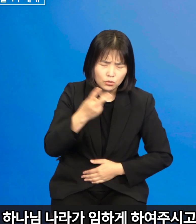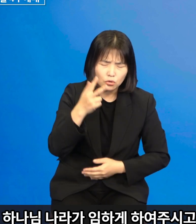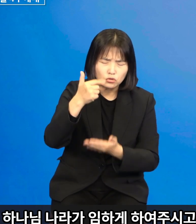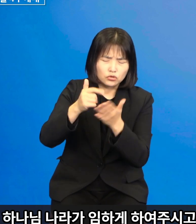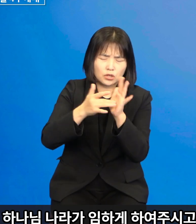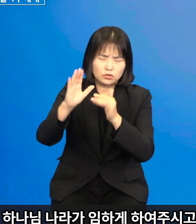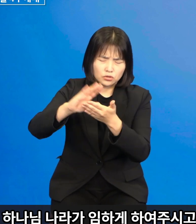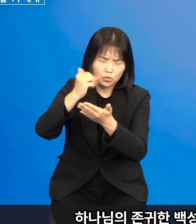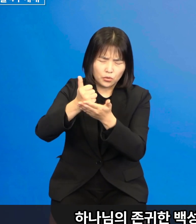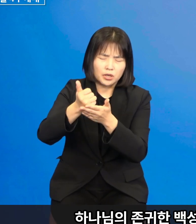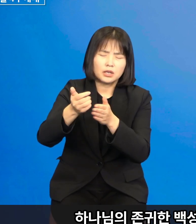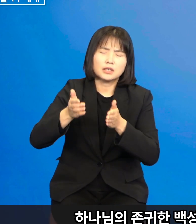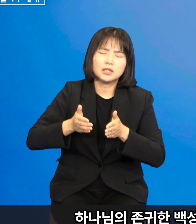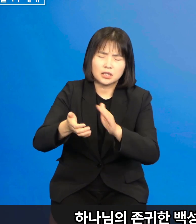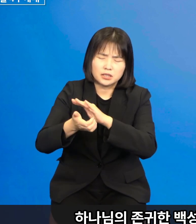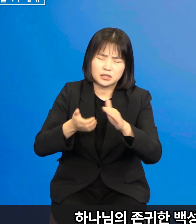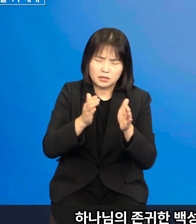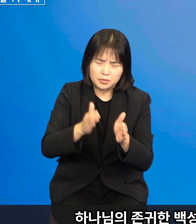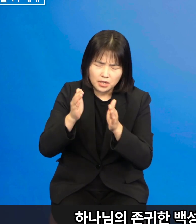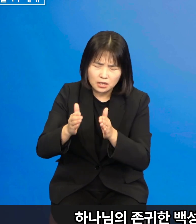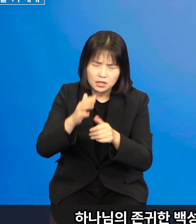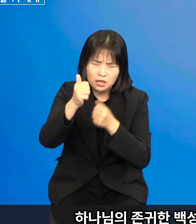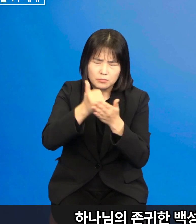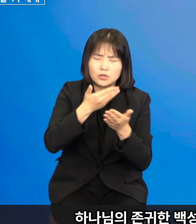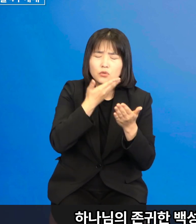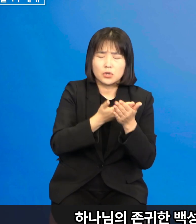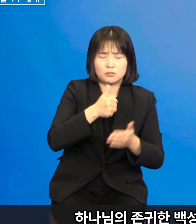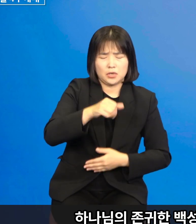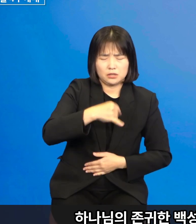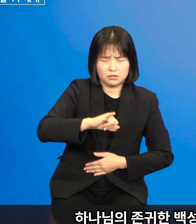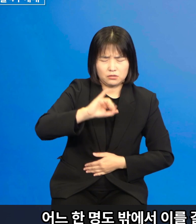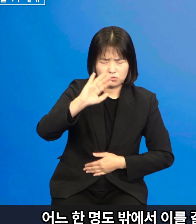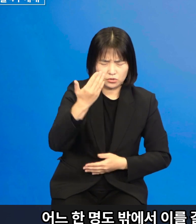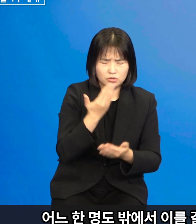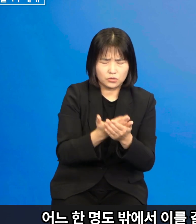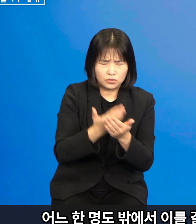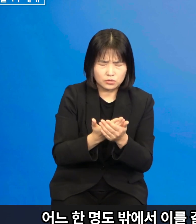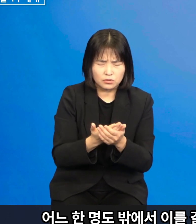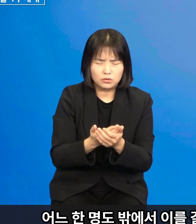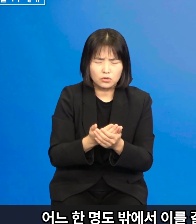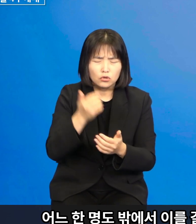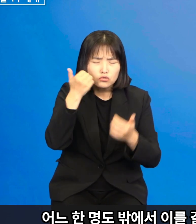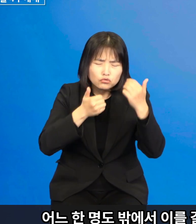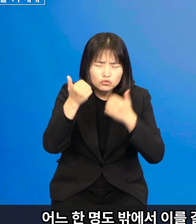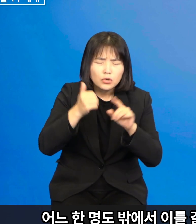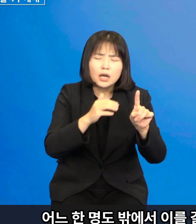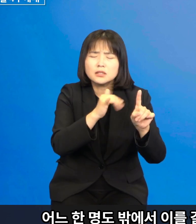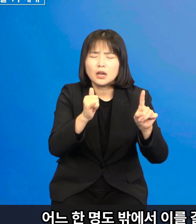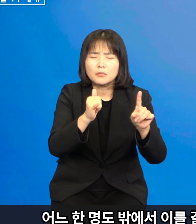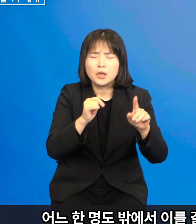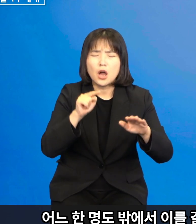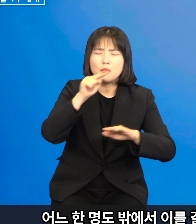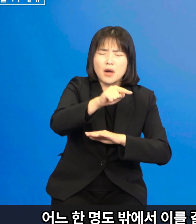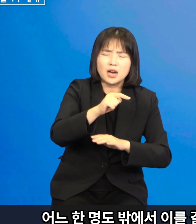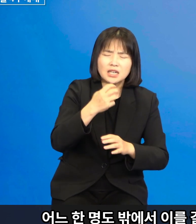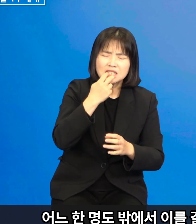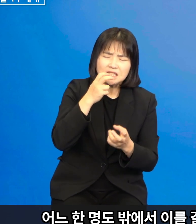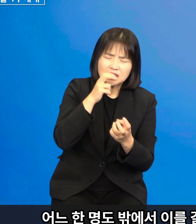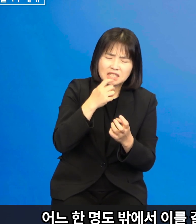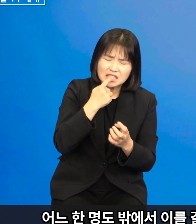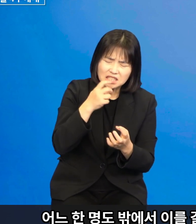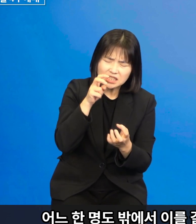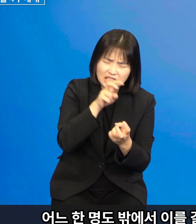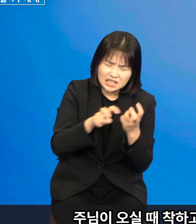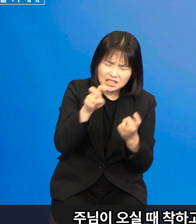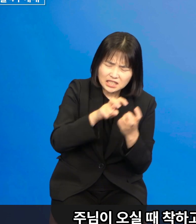그리스도의 길을 예비하는 하나님의 존귀한 백성들이 되게 하여 주시옵소서. 어느 한 명도 밖에서 이를 가며 하나님 후회하는